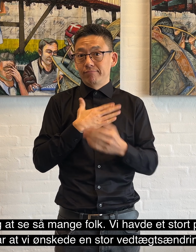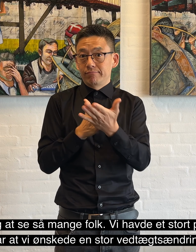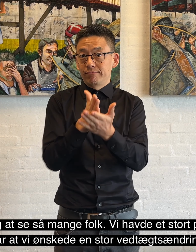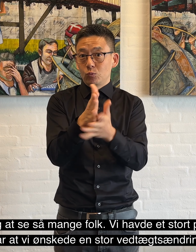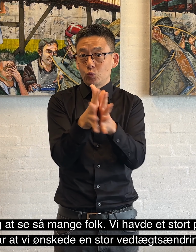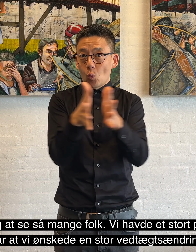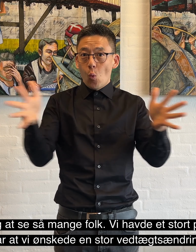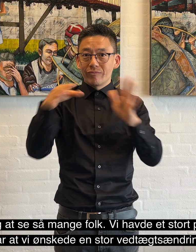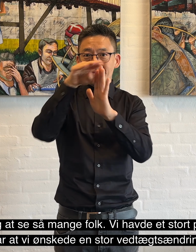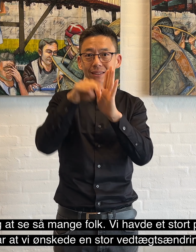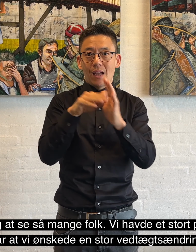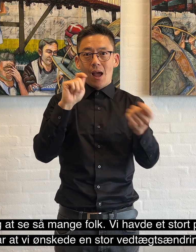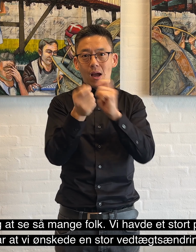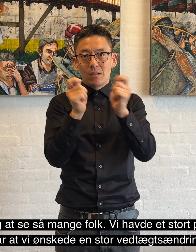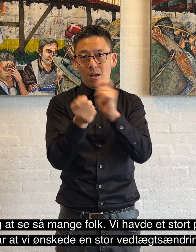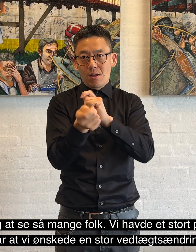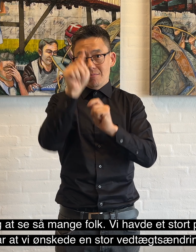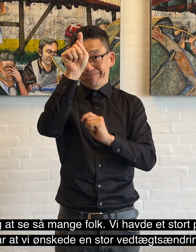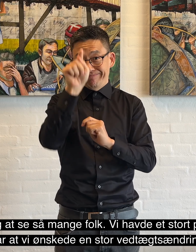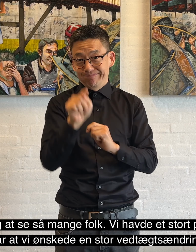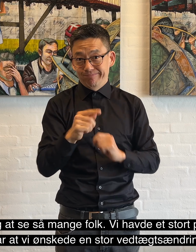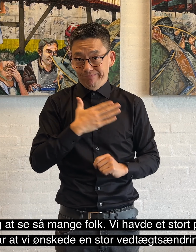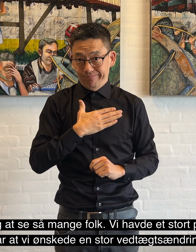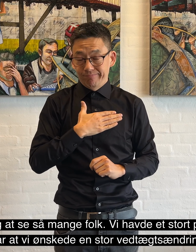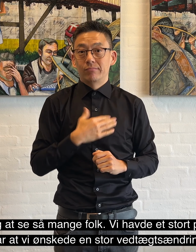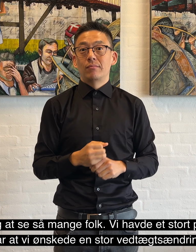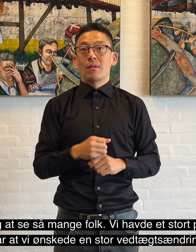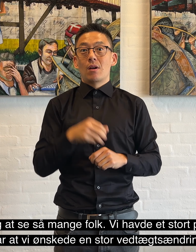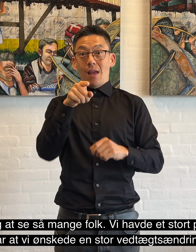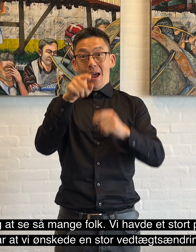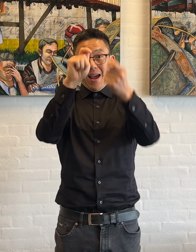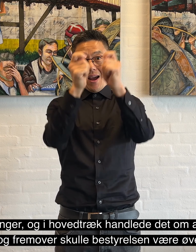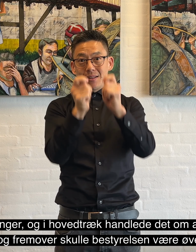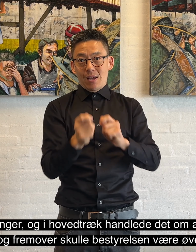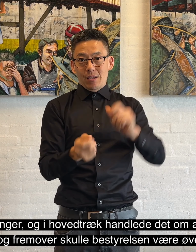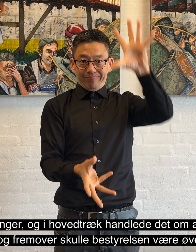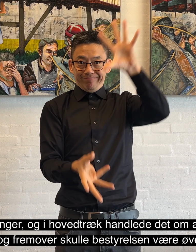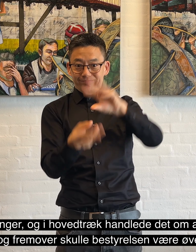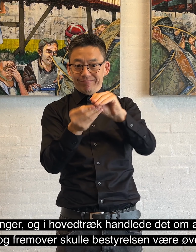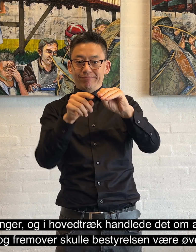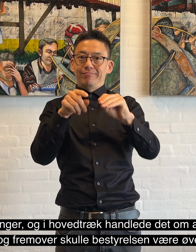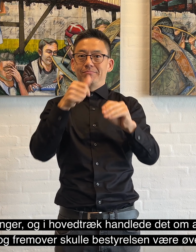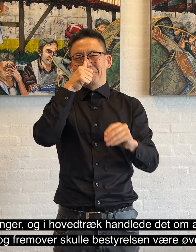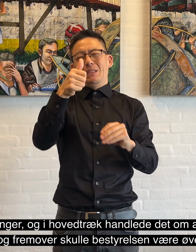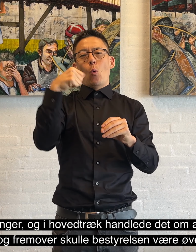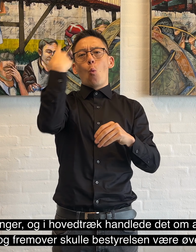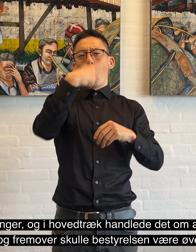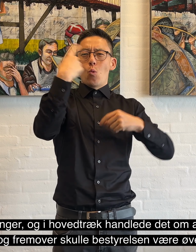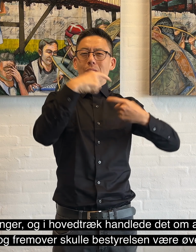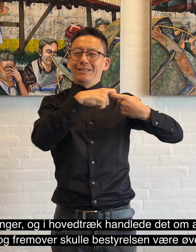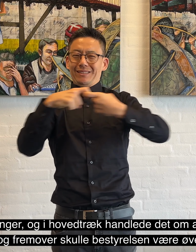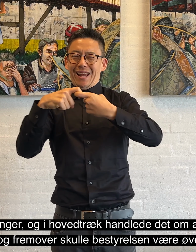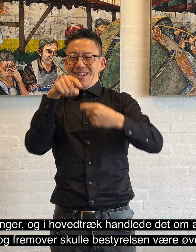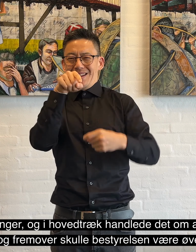dagsordenen. Det var, at vi ønskede en stor vedtægtsændring. Faktisk, det var mange ændringer, og